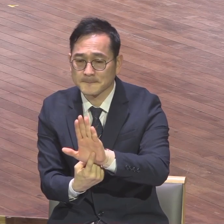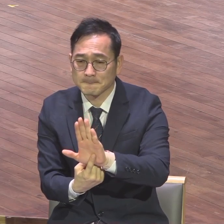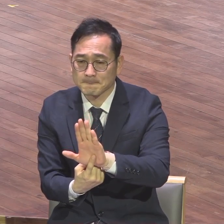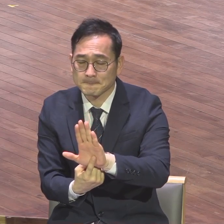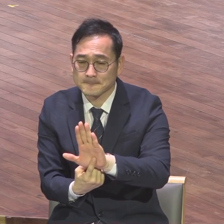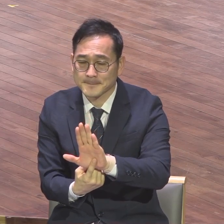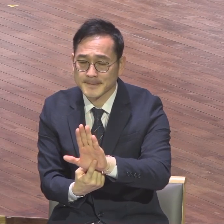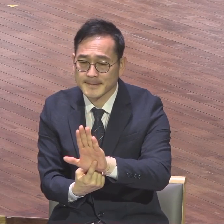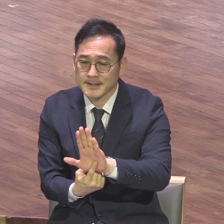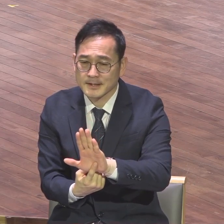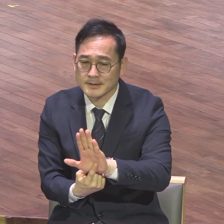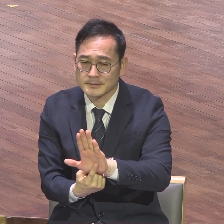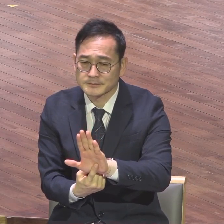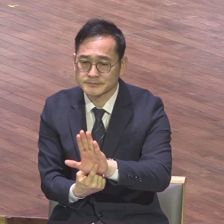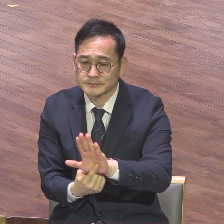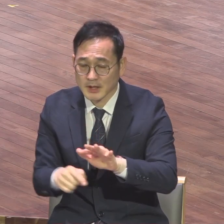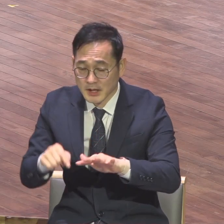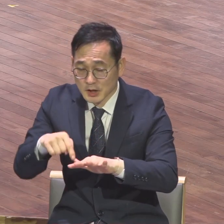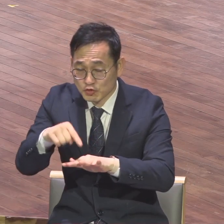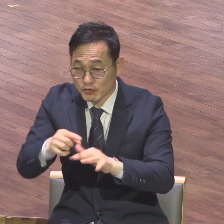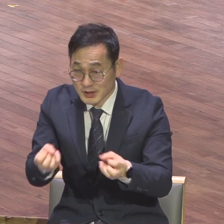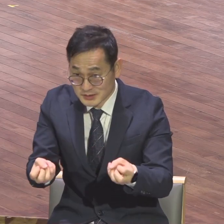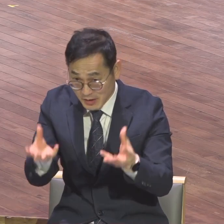유월절을 통해서 어린 양의 피,